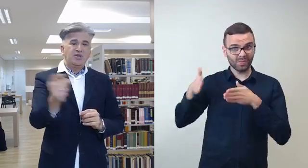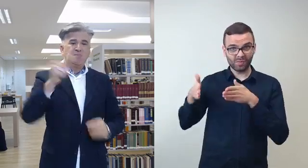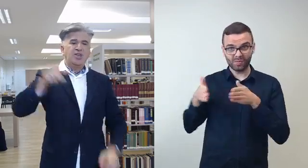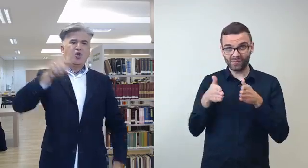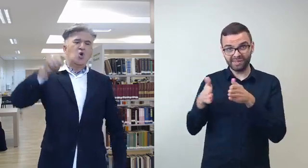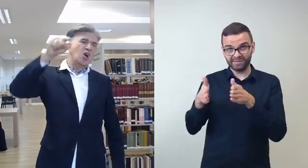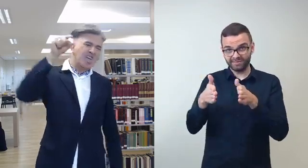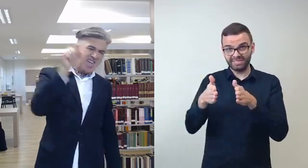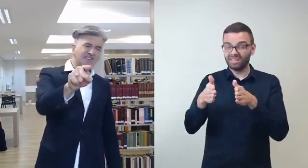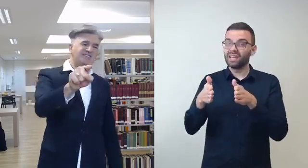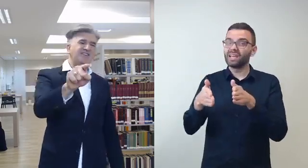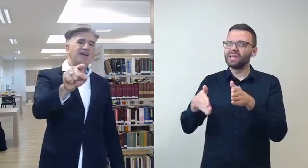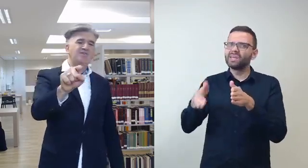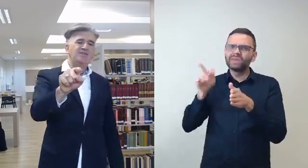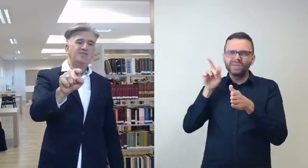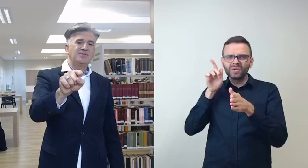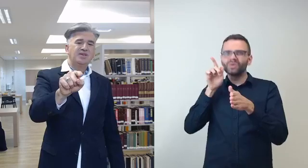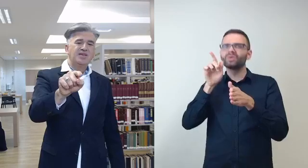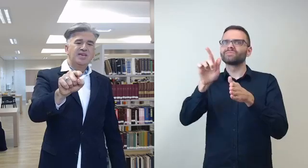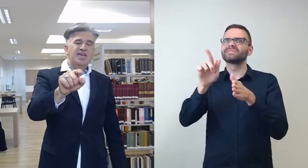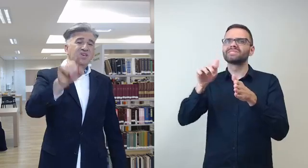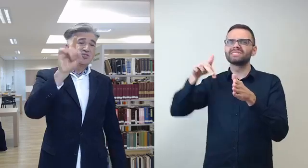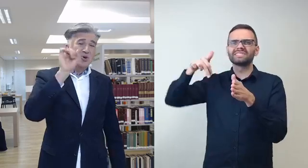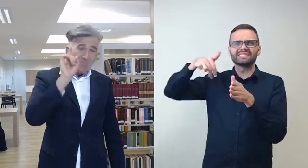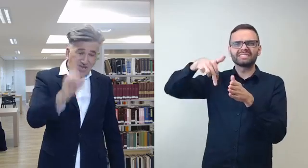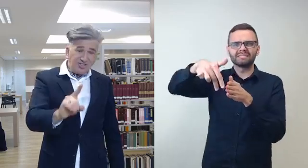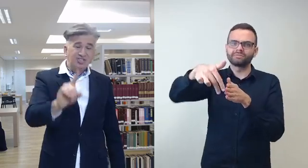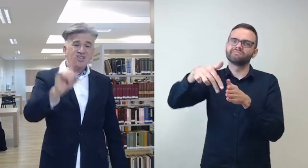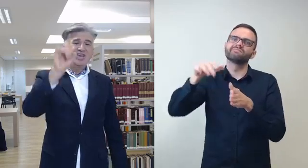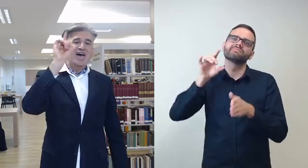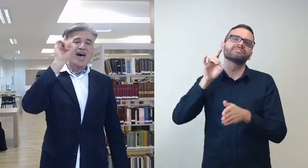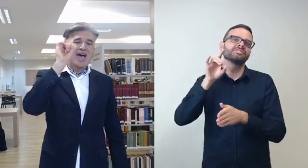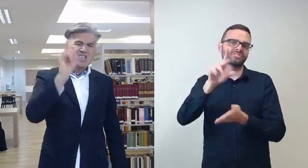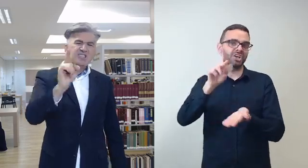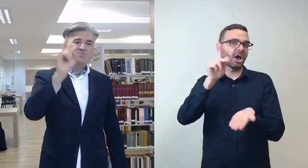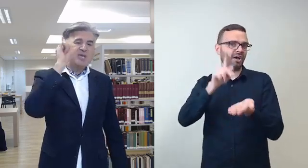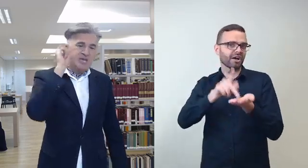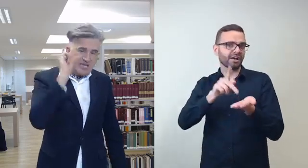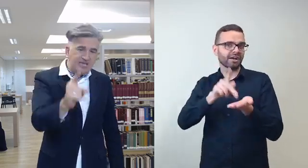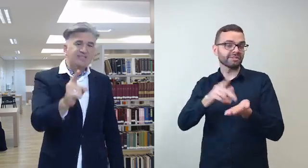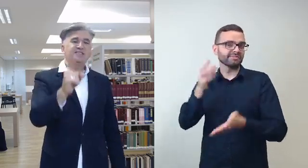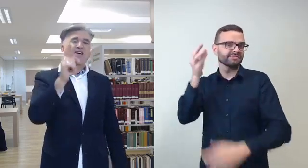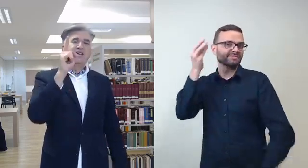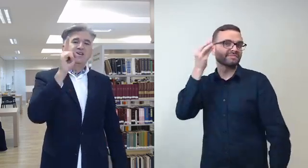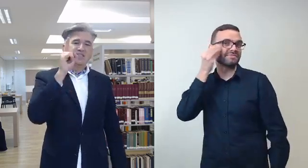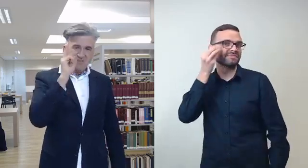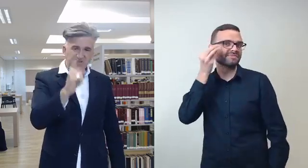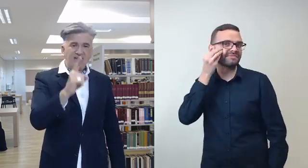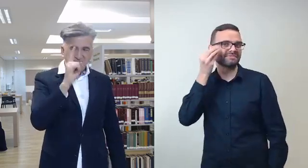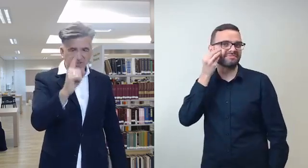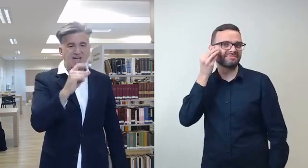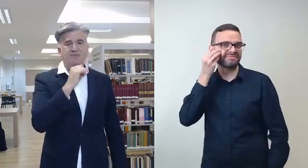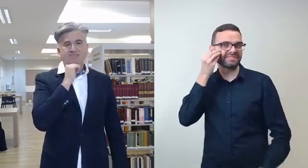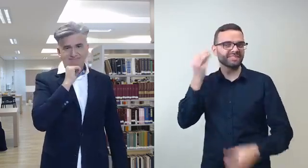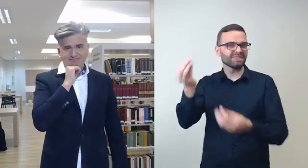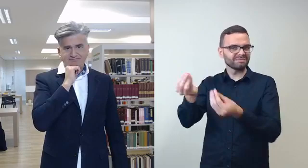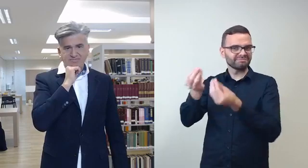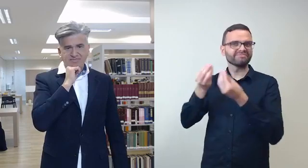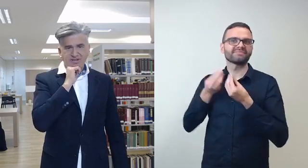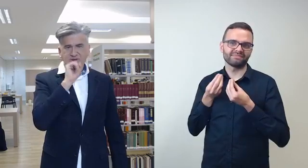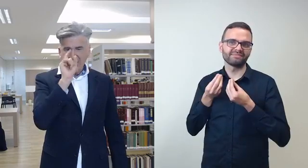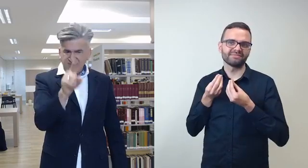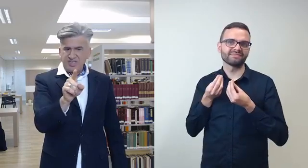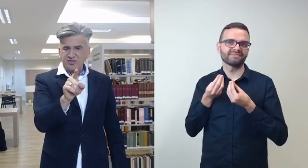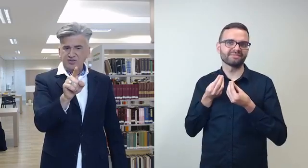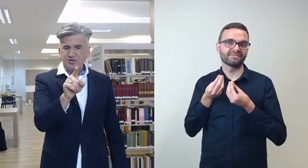e percorrer esse caminho é somente a experiência que vai nos dar.